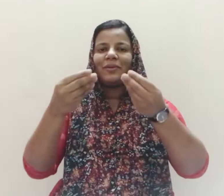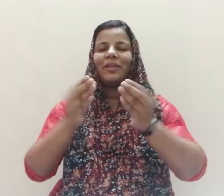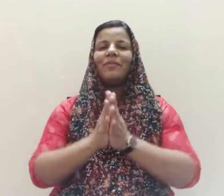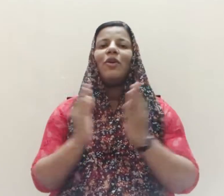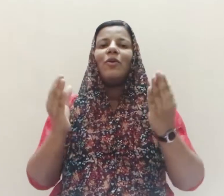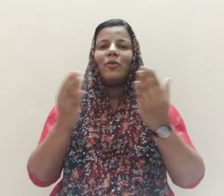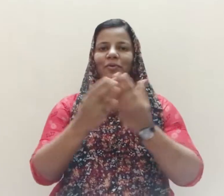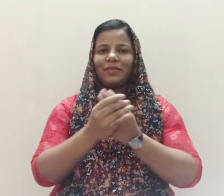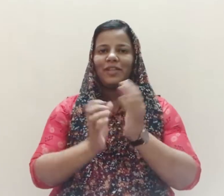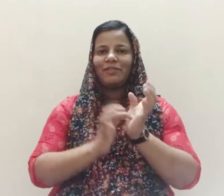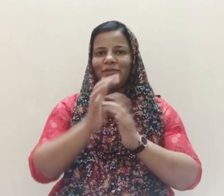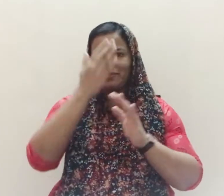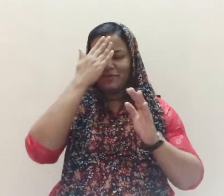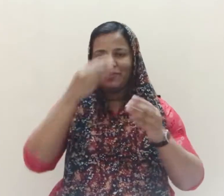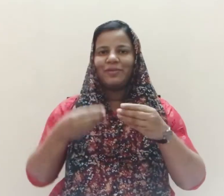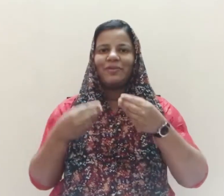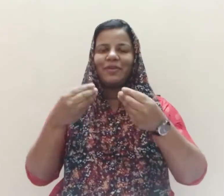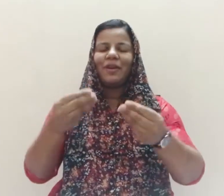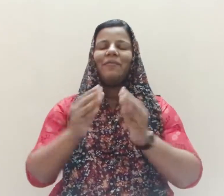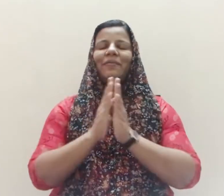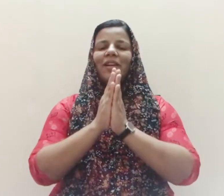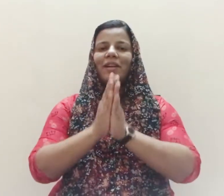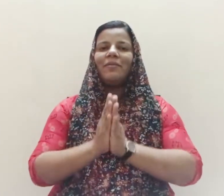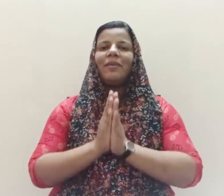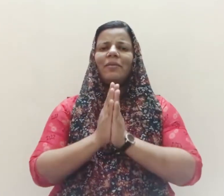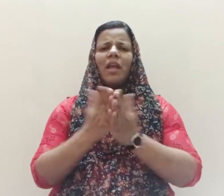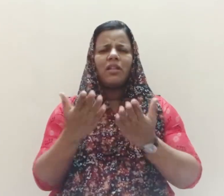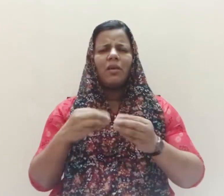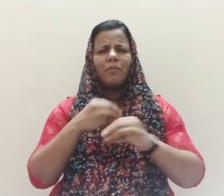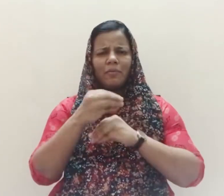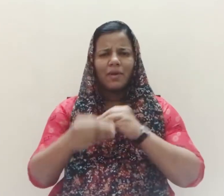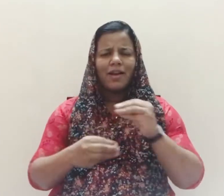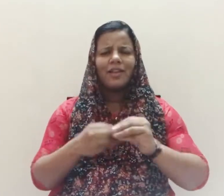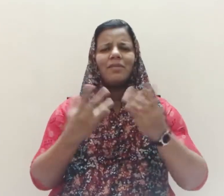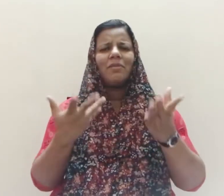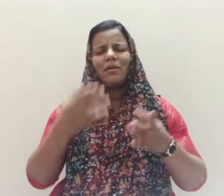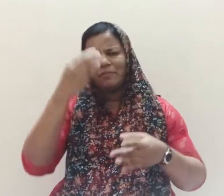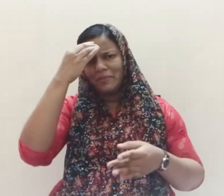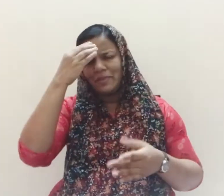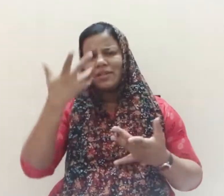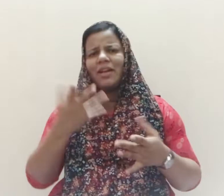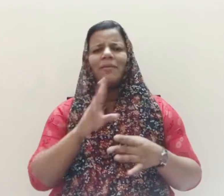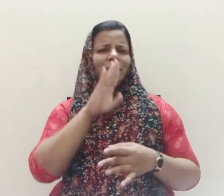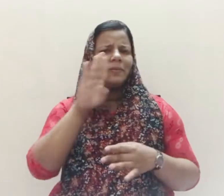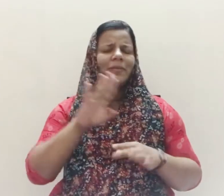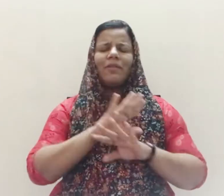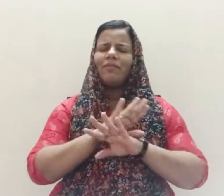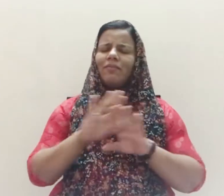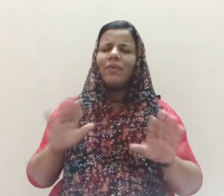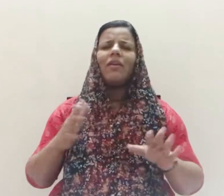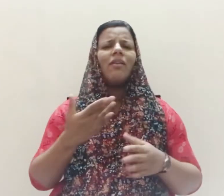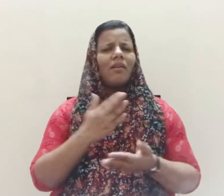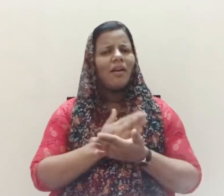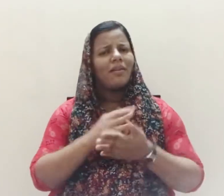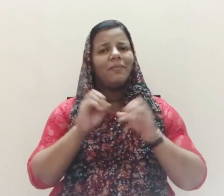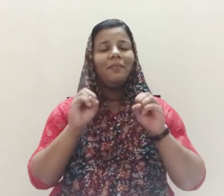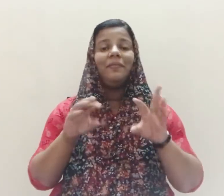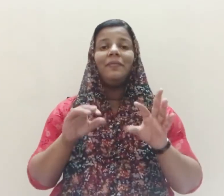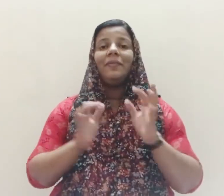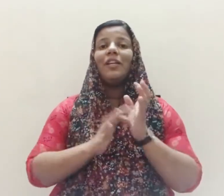എല്ലാവരും കർത്താവിന് സ്തോത്രം പറഞ്ഞാട്ടെ. ആമേൻ, ആമേൻ. ഏത് പ്രയാസമാണോ, ഏത് പ്രശ്നമാണോ, നിരാശപ്പെട്ടിരുന്നിട്ട് ഒരു കാര്യവുമില്ല. ഉടനെ യേശുവിൽ പ്രത്യാശ